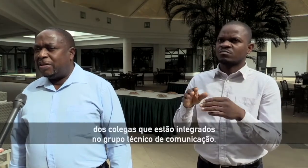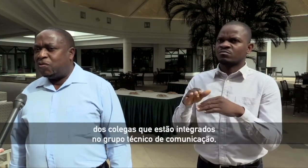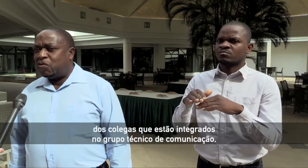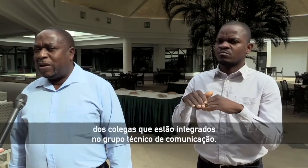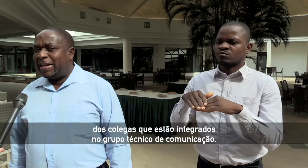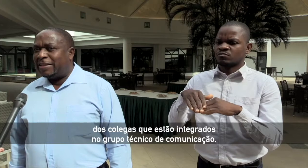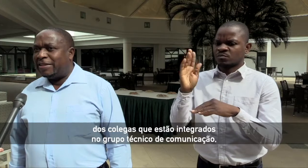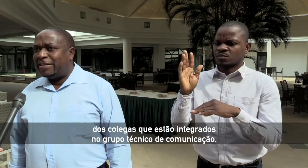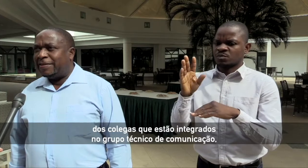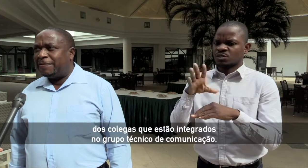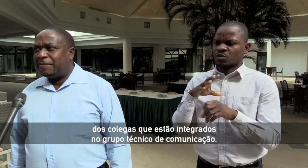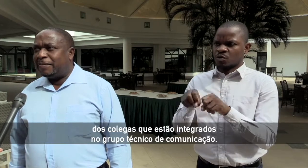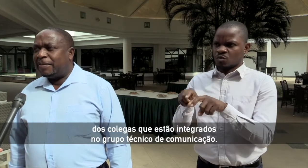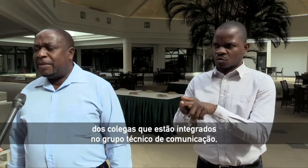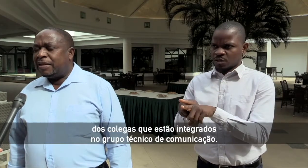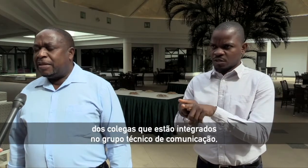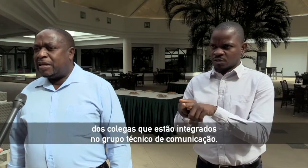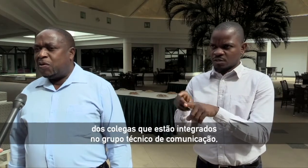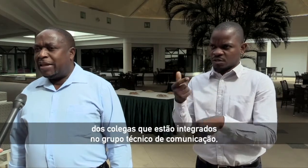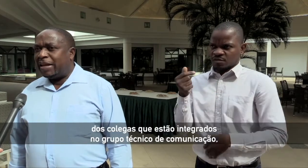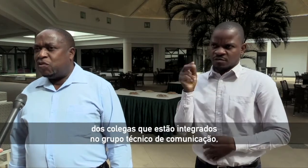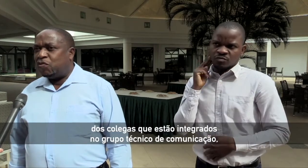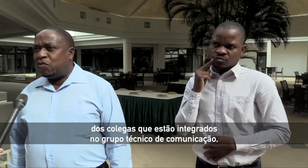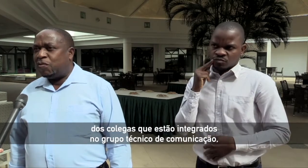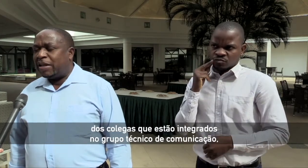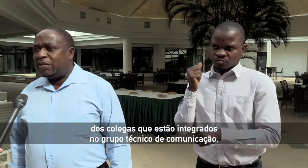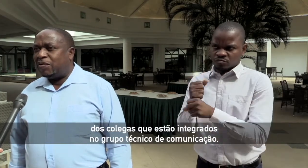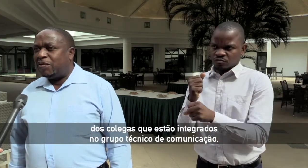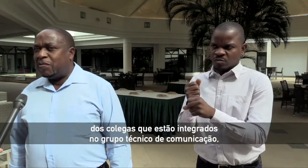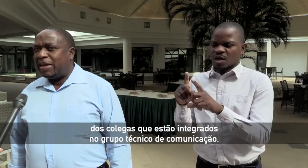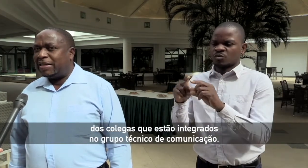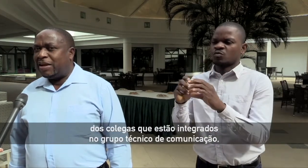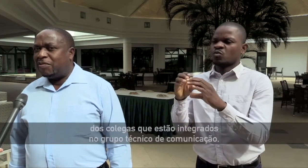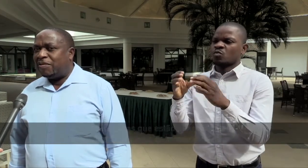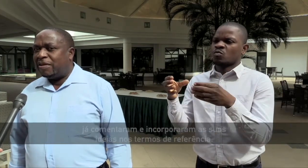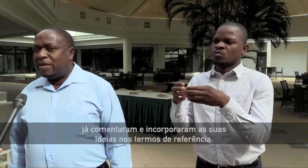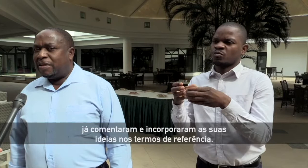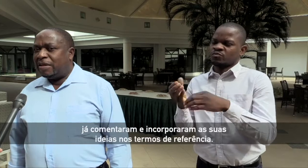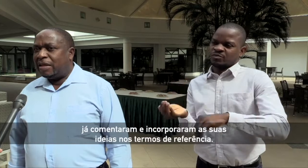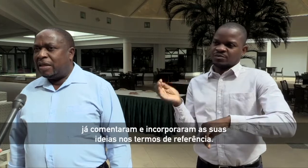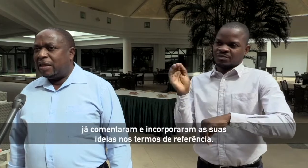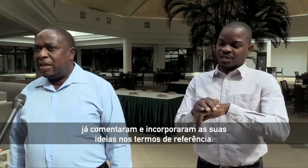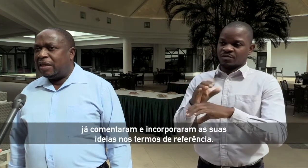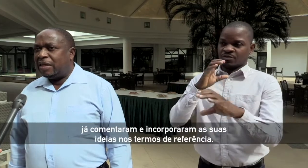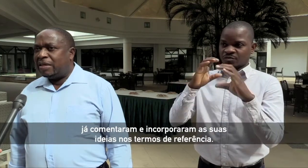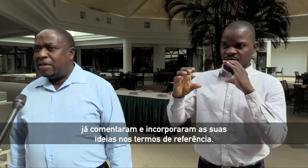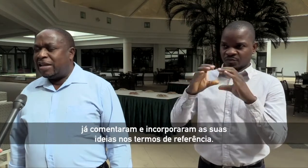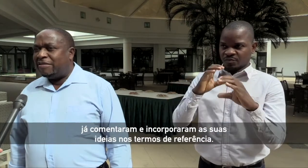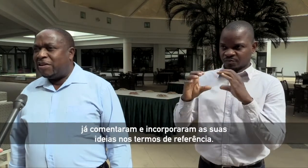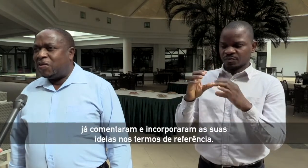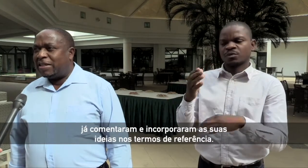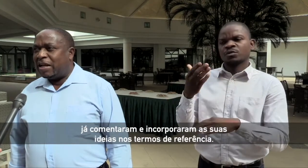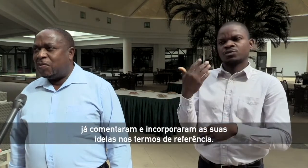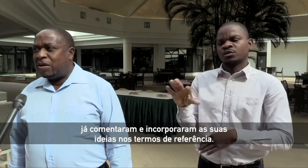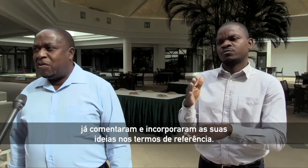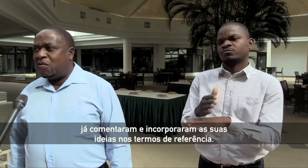dos colegas que estão integrados no grupo técnico de comunicação, já